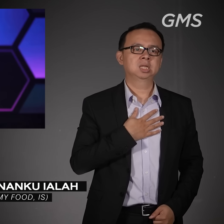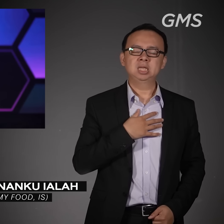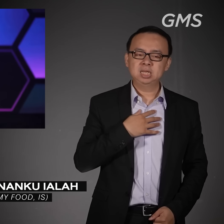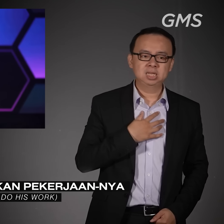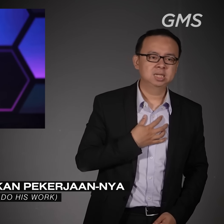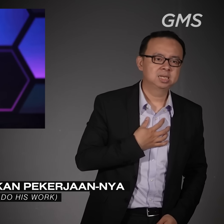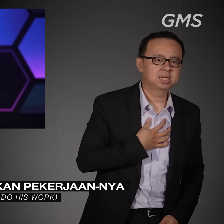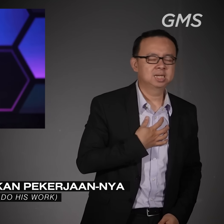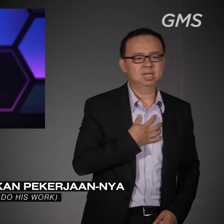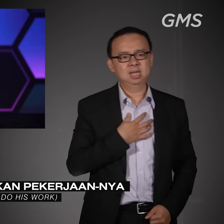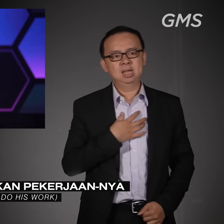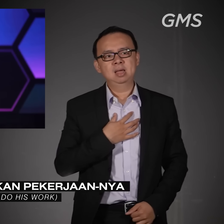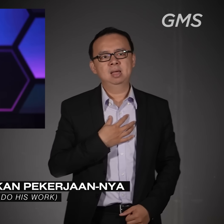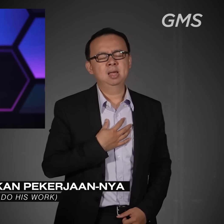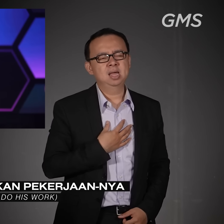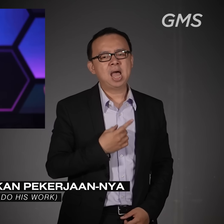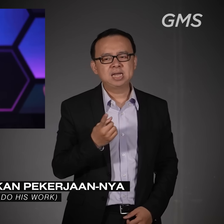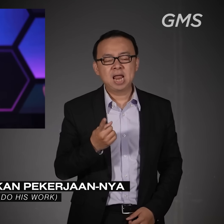ialah